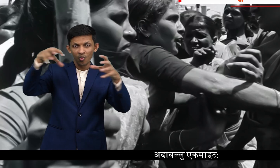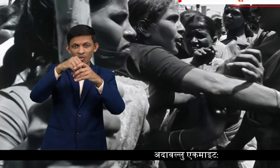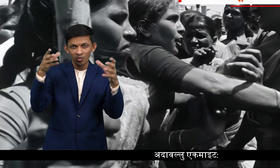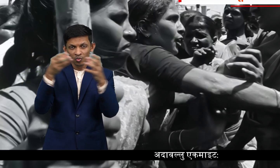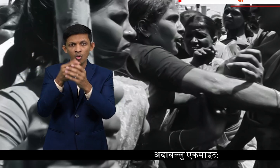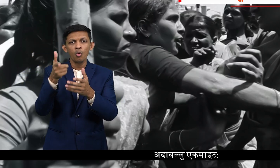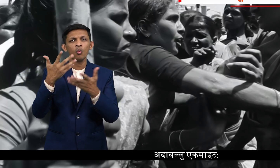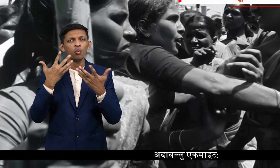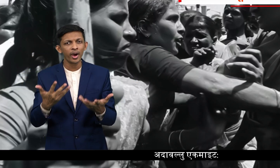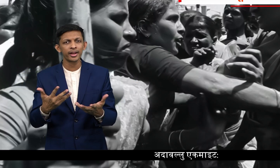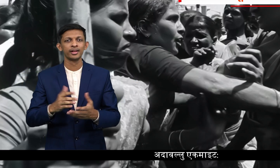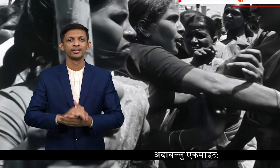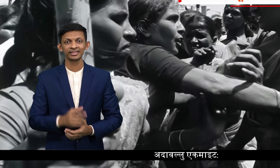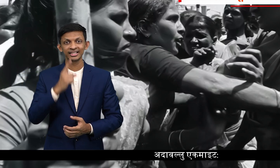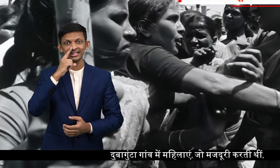अदावल्लू एक माइट